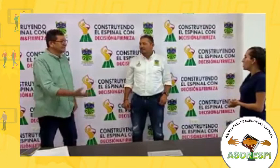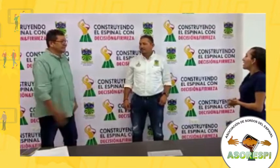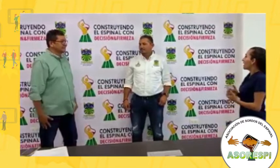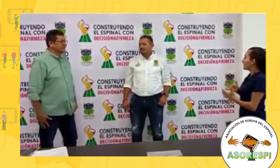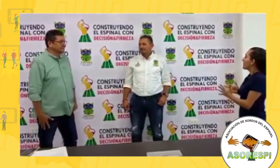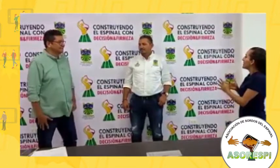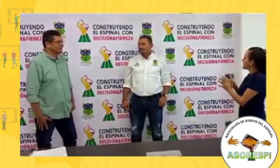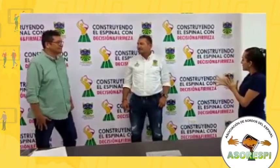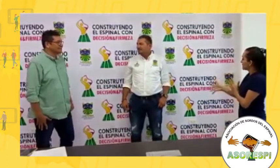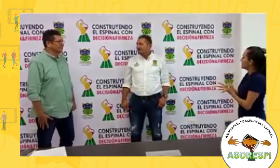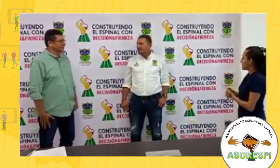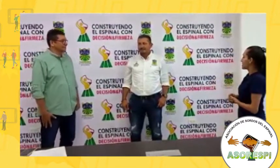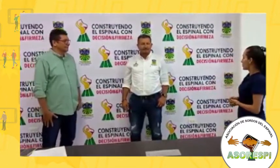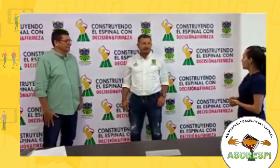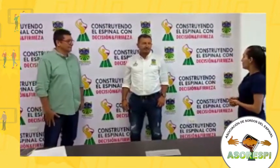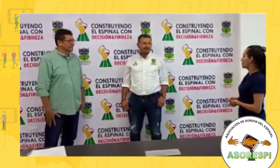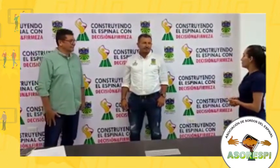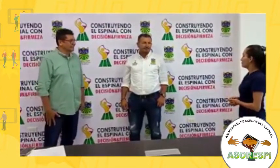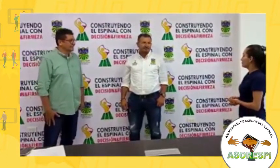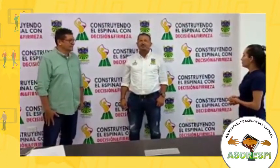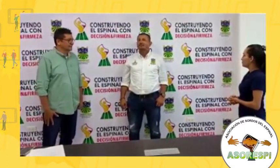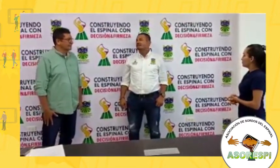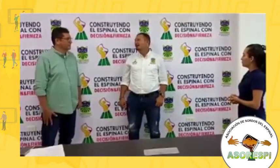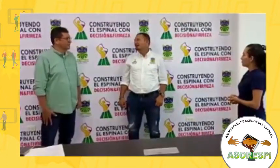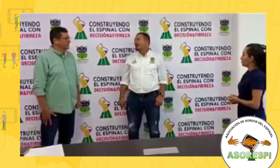despacho a través de estas necesidades que le contamos.